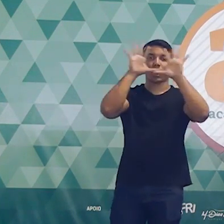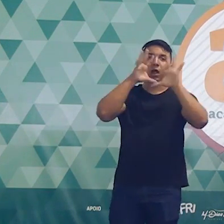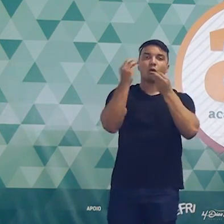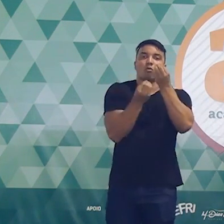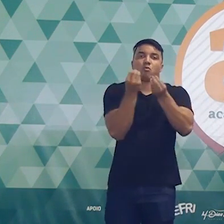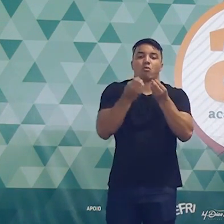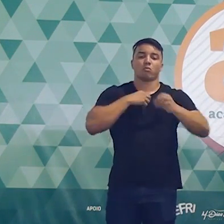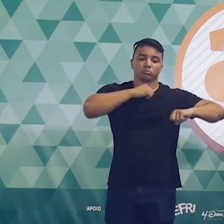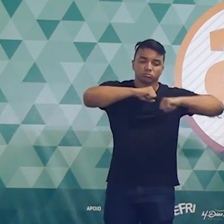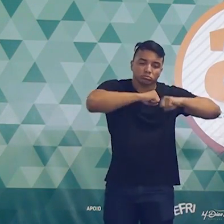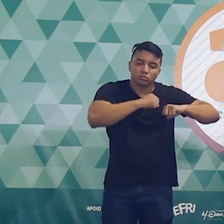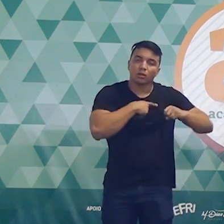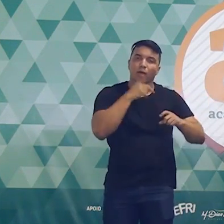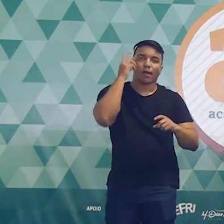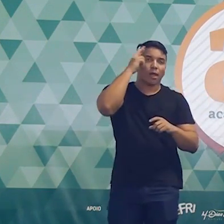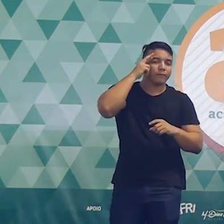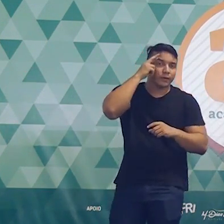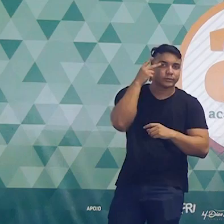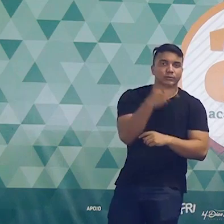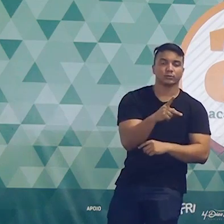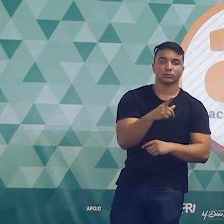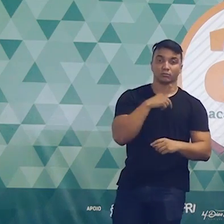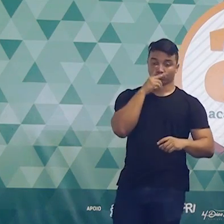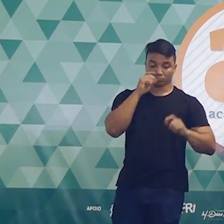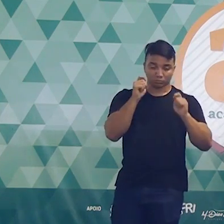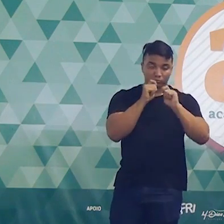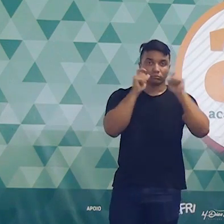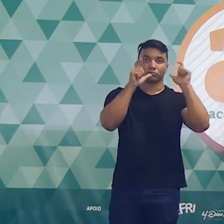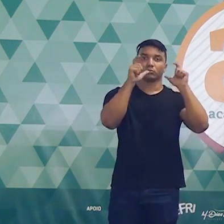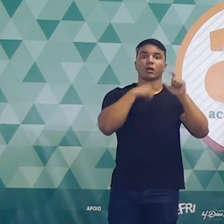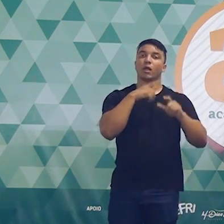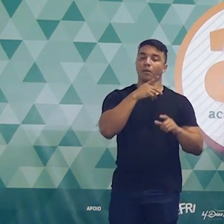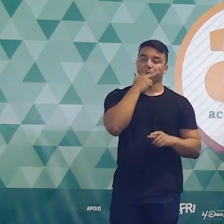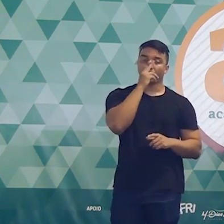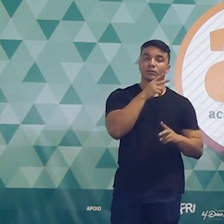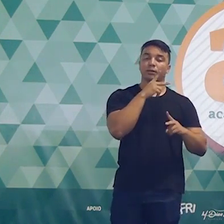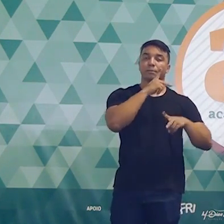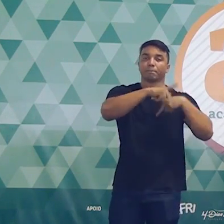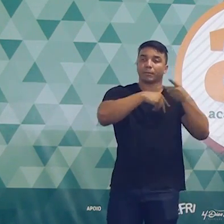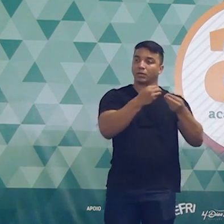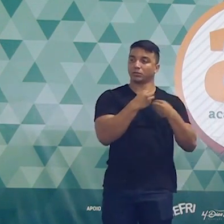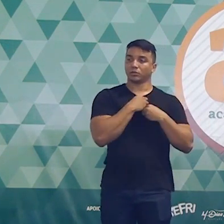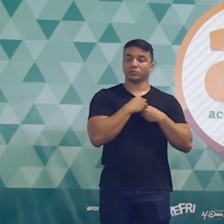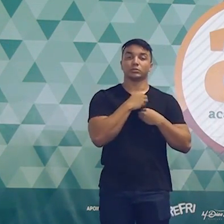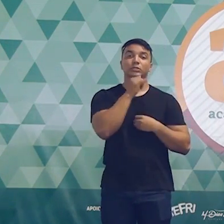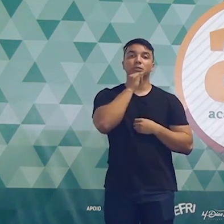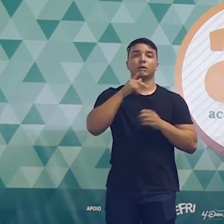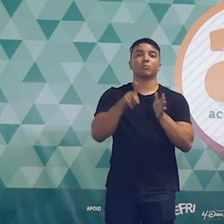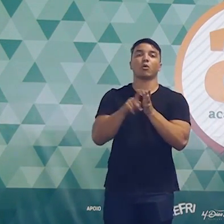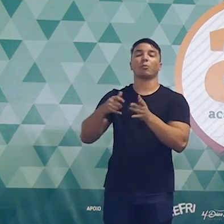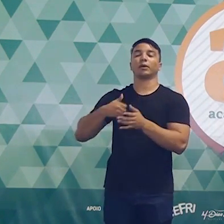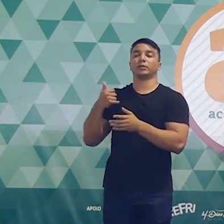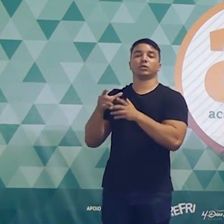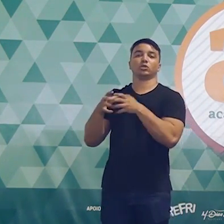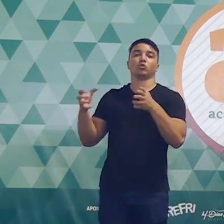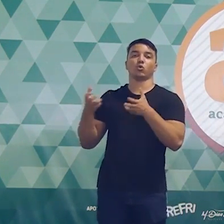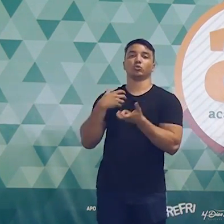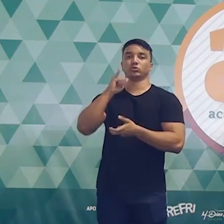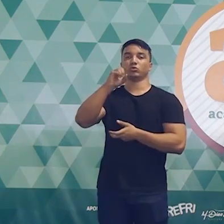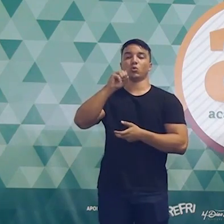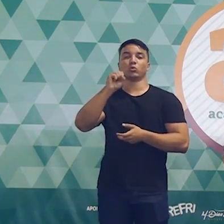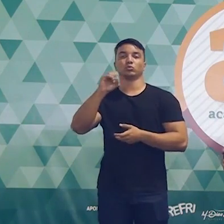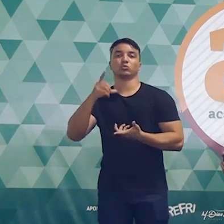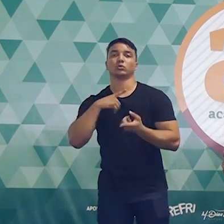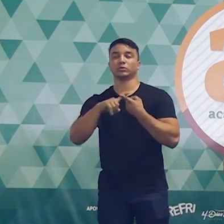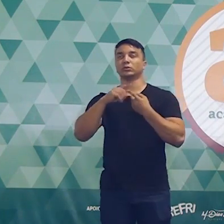tona, promovendo reflexão. O tema ser contemplado é um presente para o tema. Então, se a questão do idoso, se a questão do